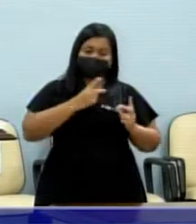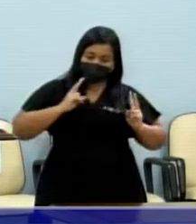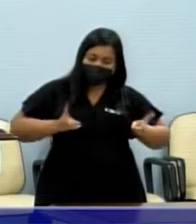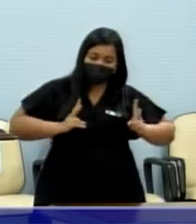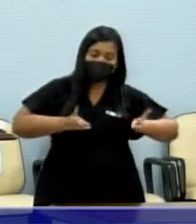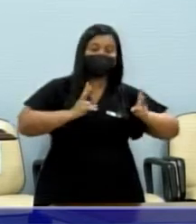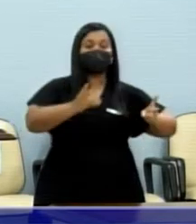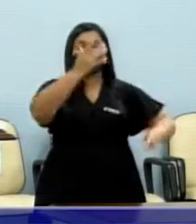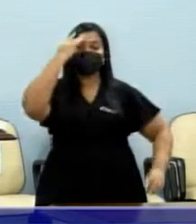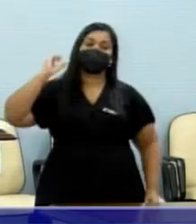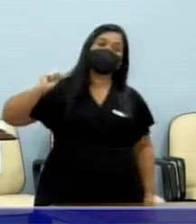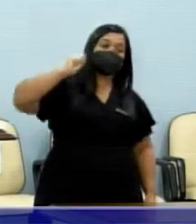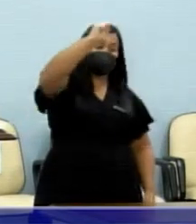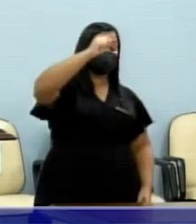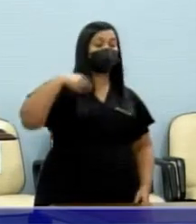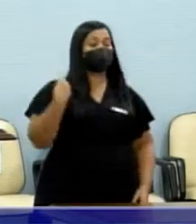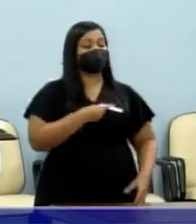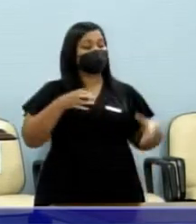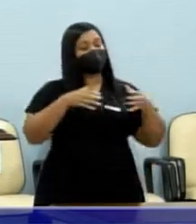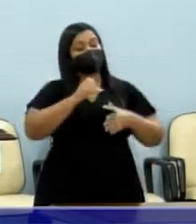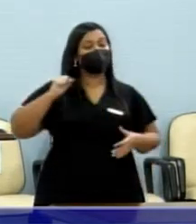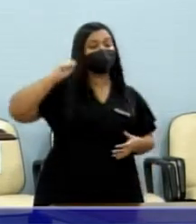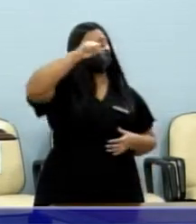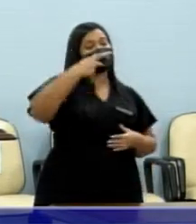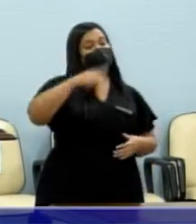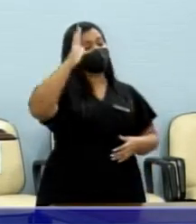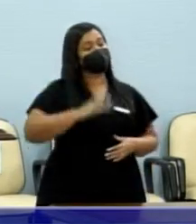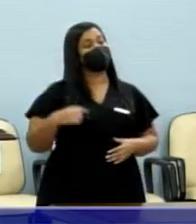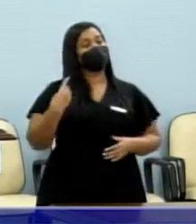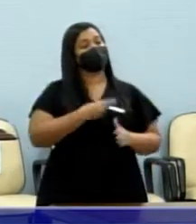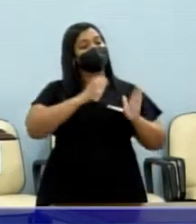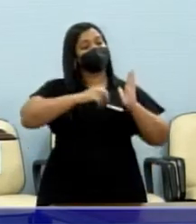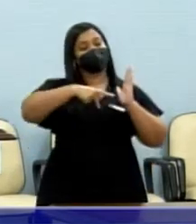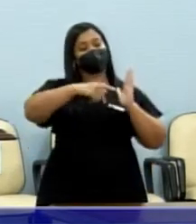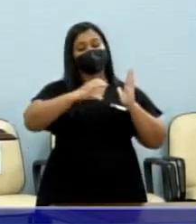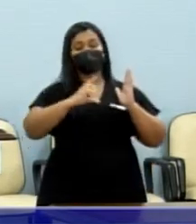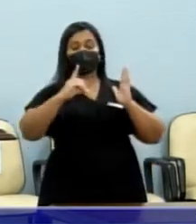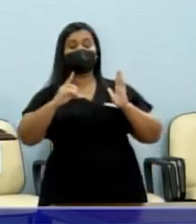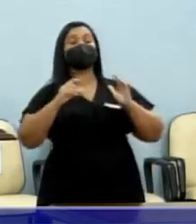seremos comunistas. Somos o Partido Comunista Brasileiro, somos o PCB.